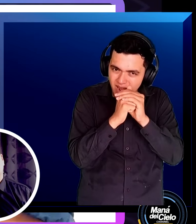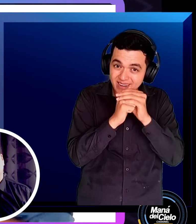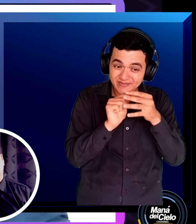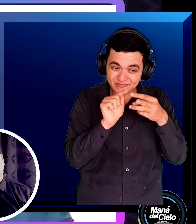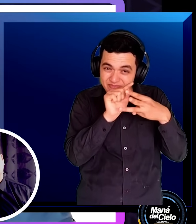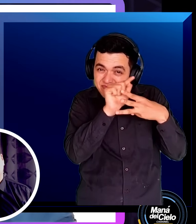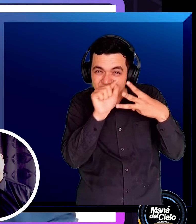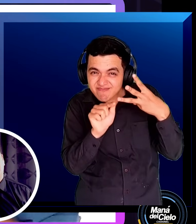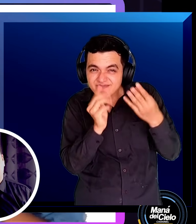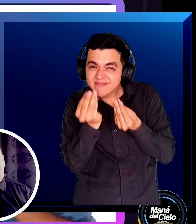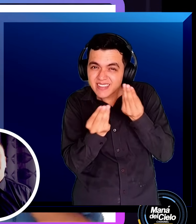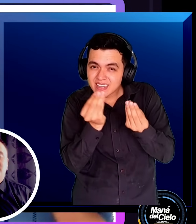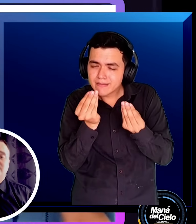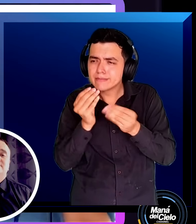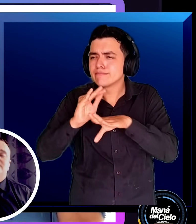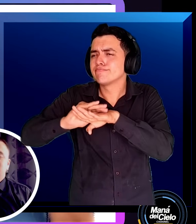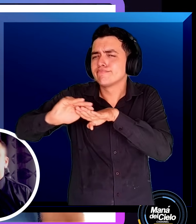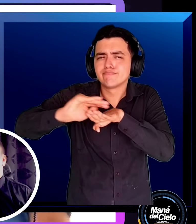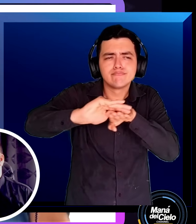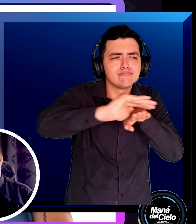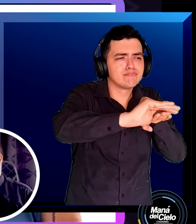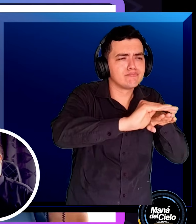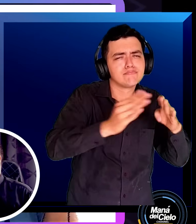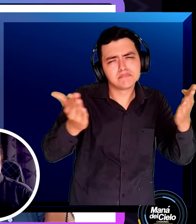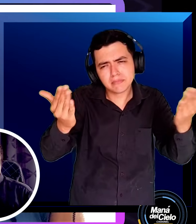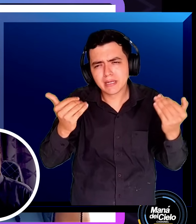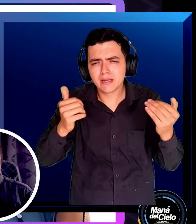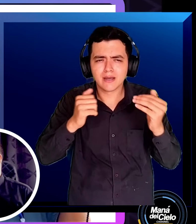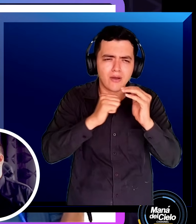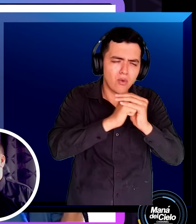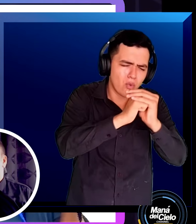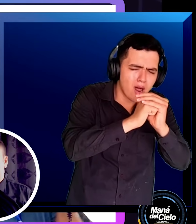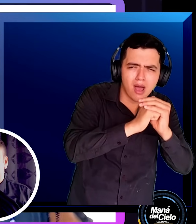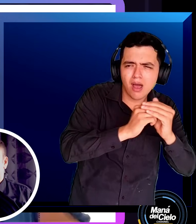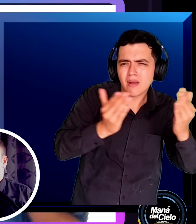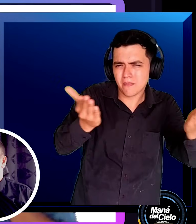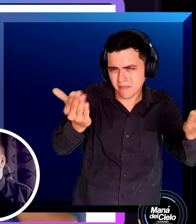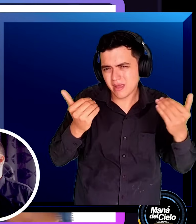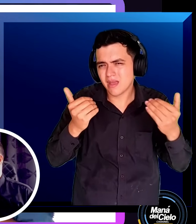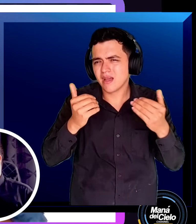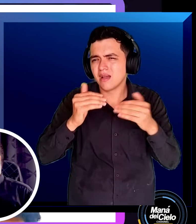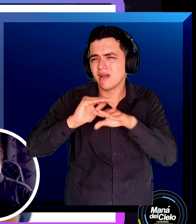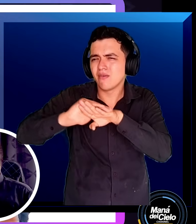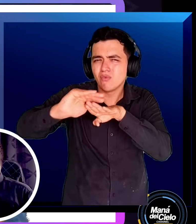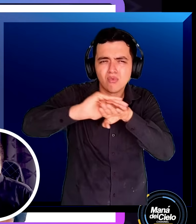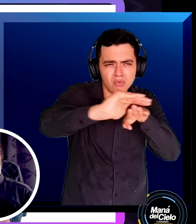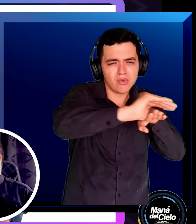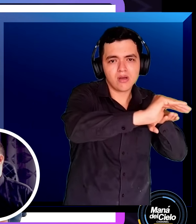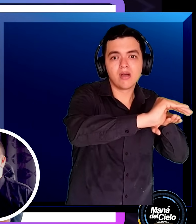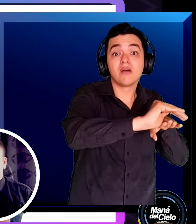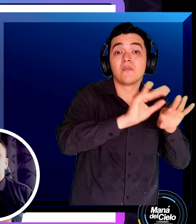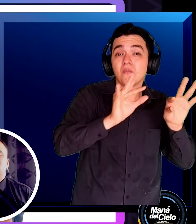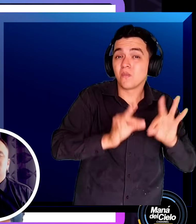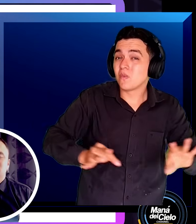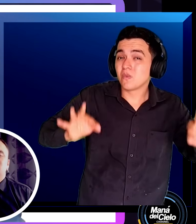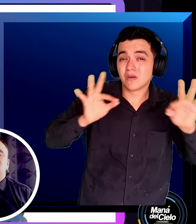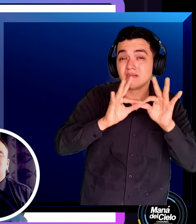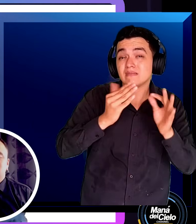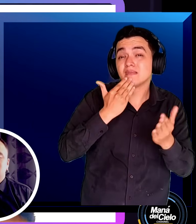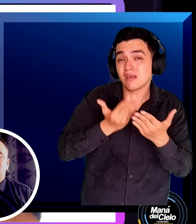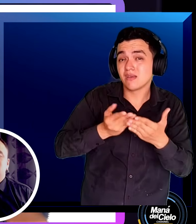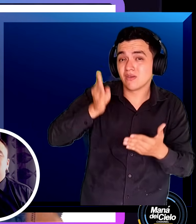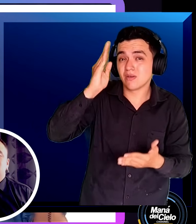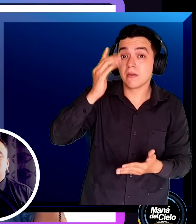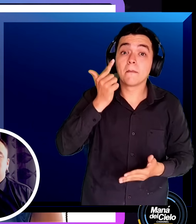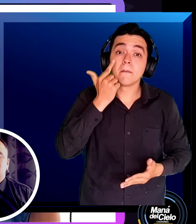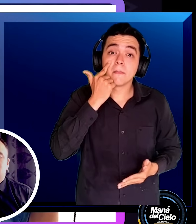estamos viviendo no oramos, no ayunamos, la carne se va a apoderar de nosotros y